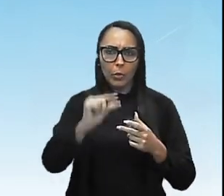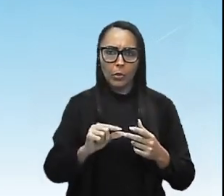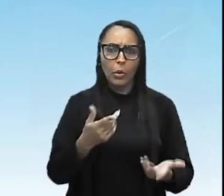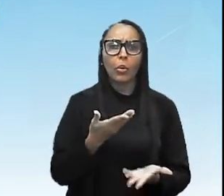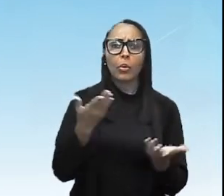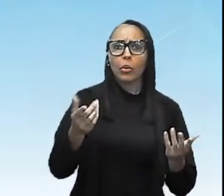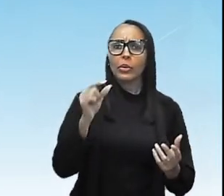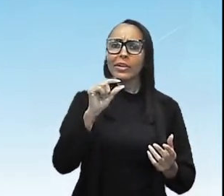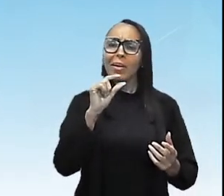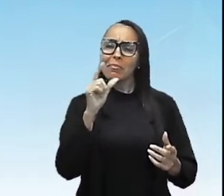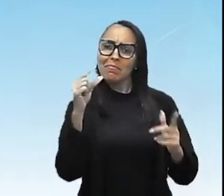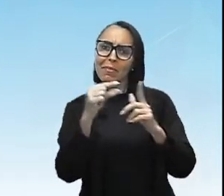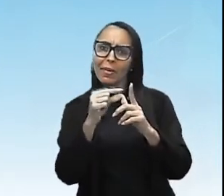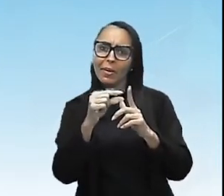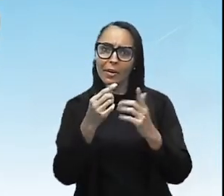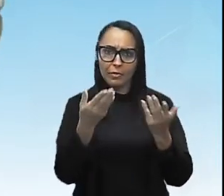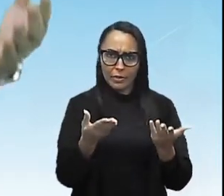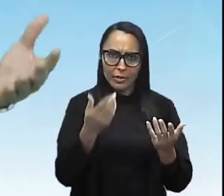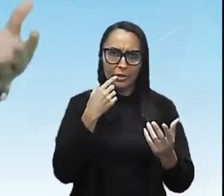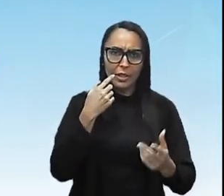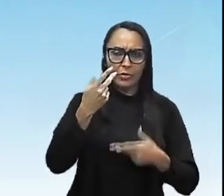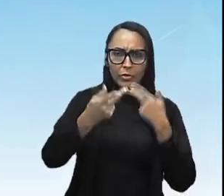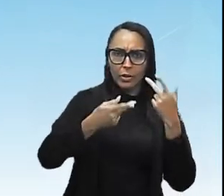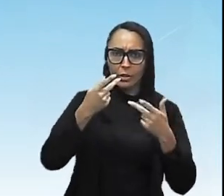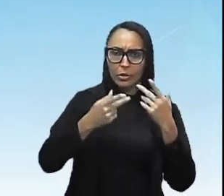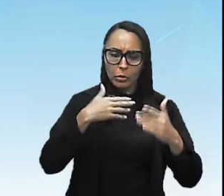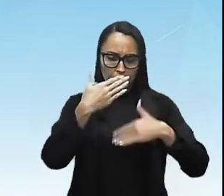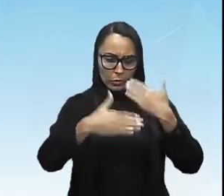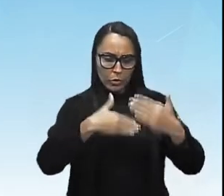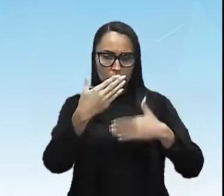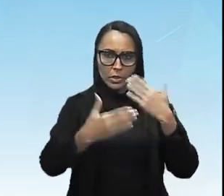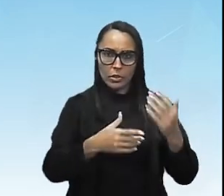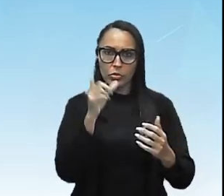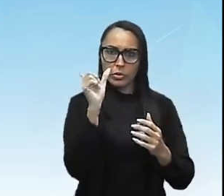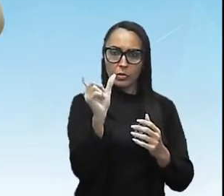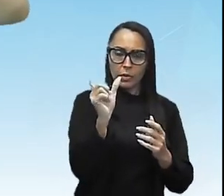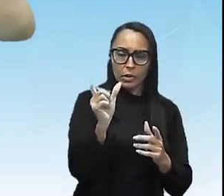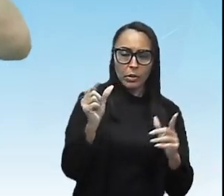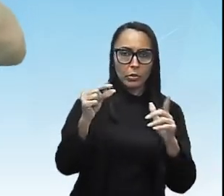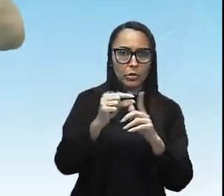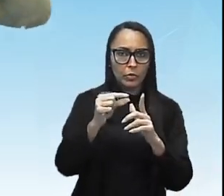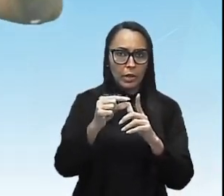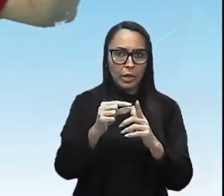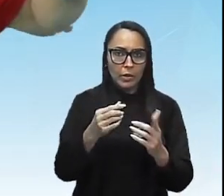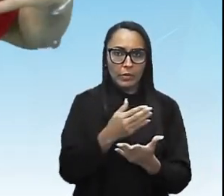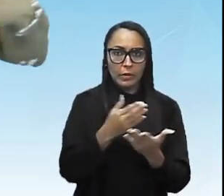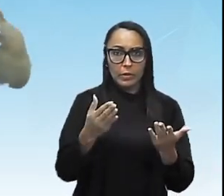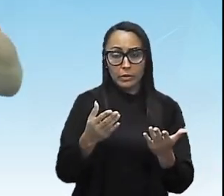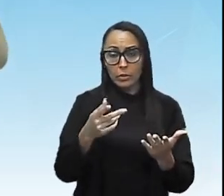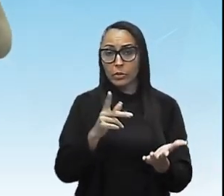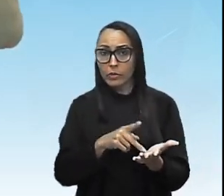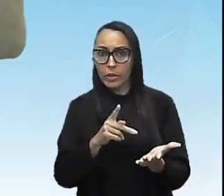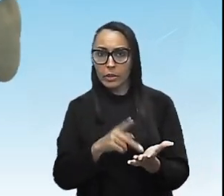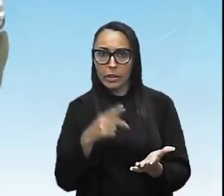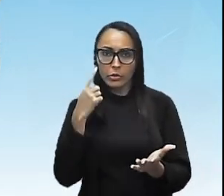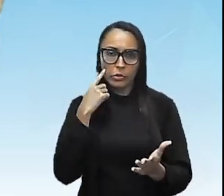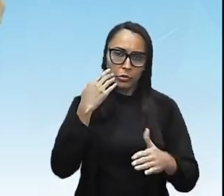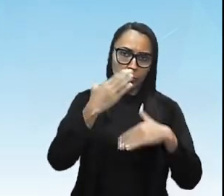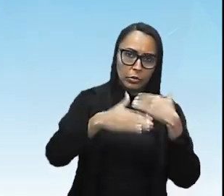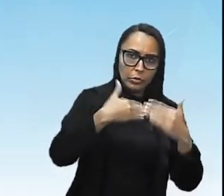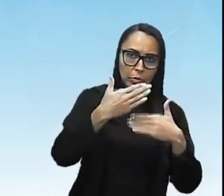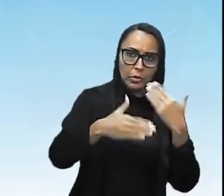palavra, já que estamos falando de processo de formação dela, na verdade, os processos